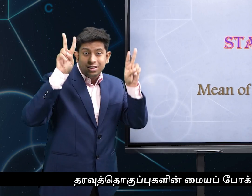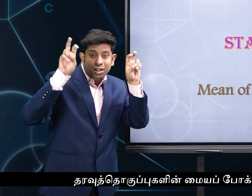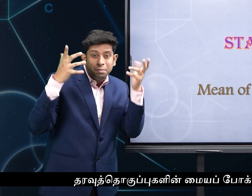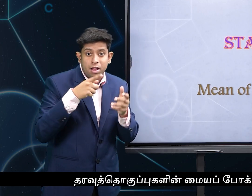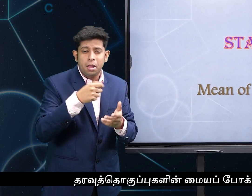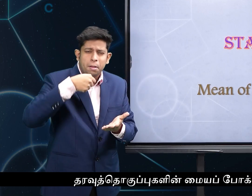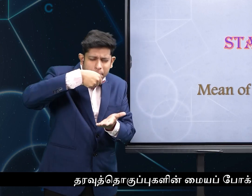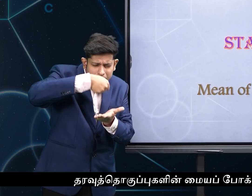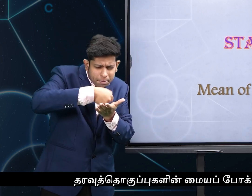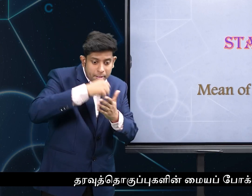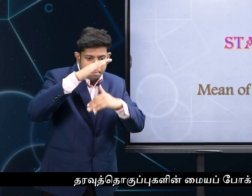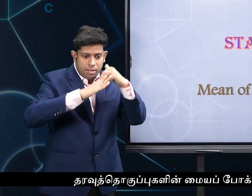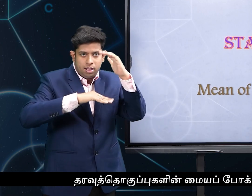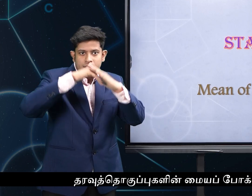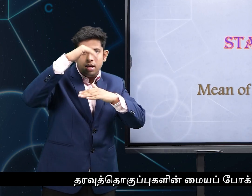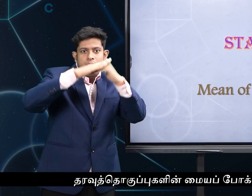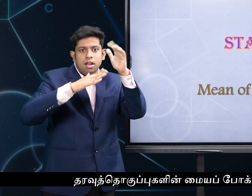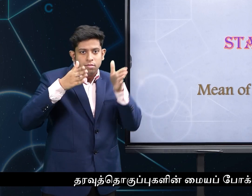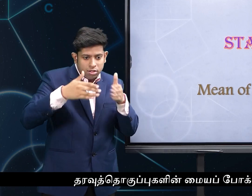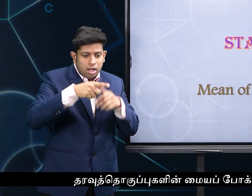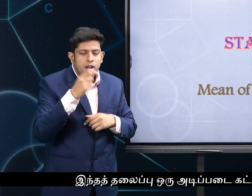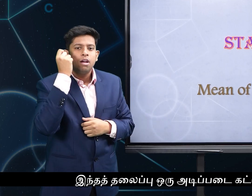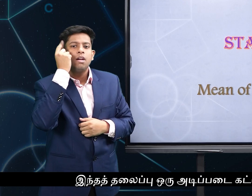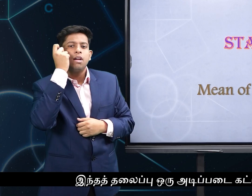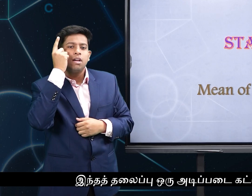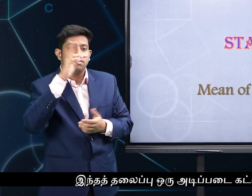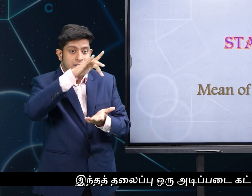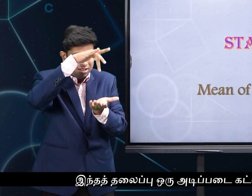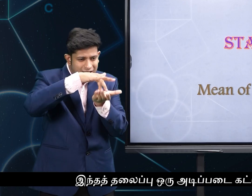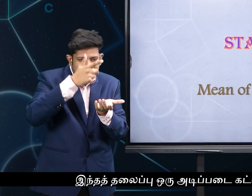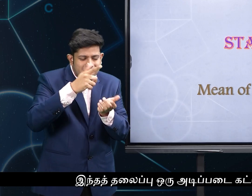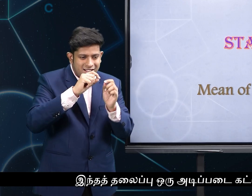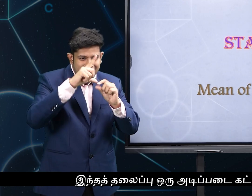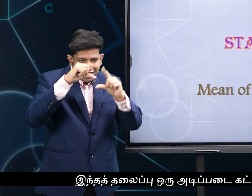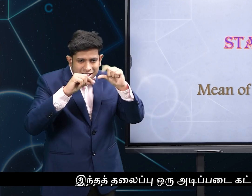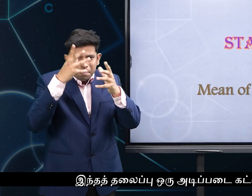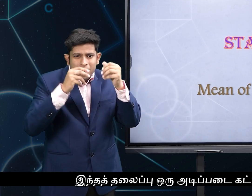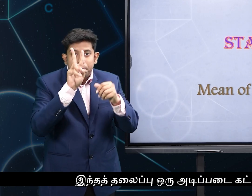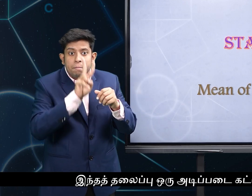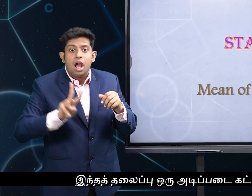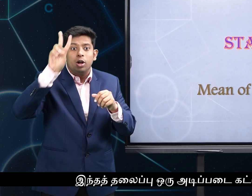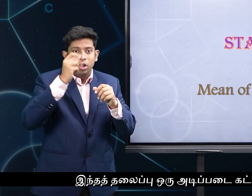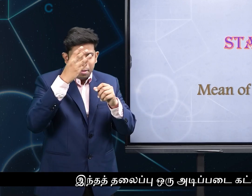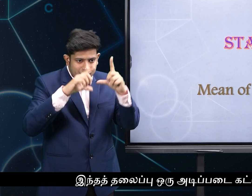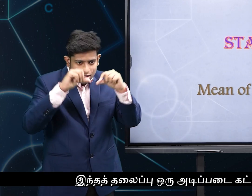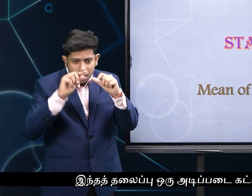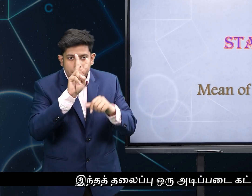தரவு தொகுப்புகளின் மையப்போக்கை புரிந்து கொள்வதில் இந்த தலைப்பு ஒரு அடிப்படை கட்டுமான தொகுதியாகும்.